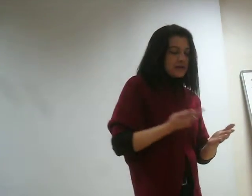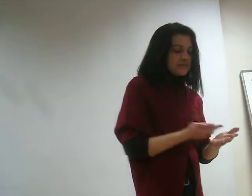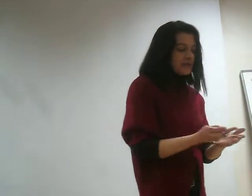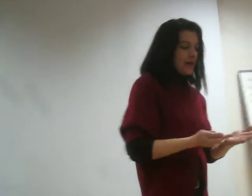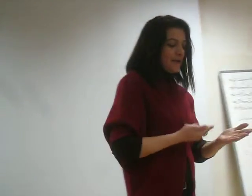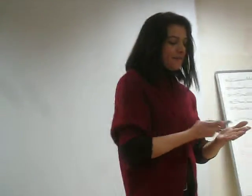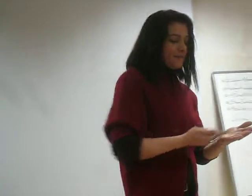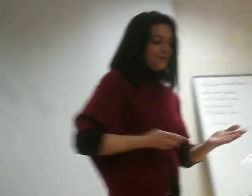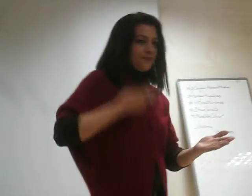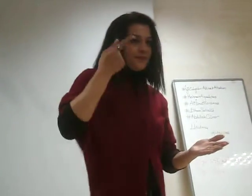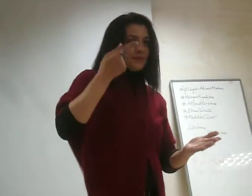İmza.